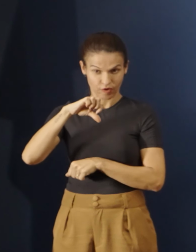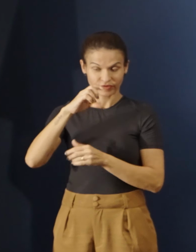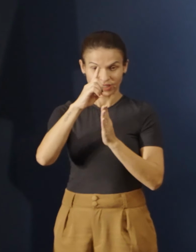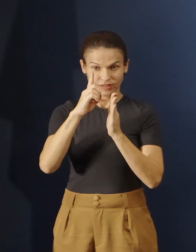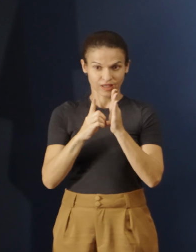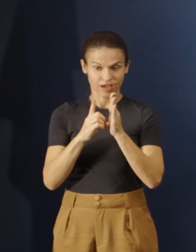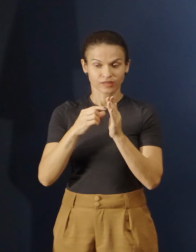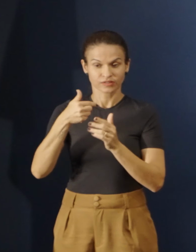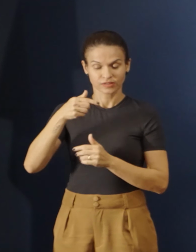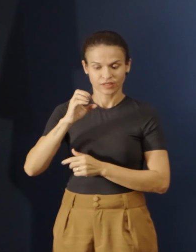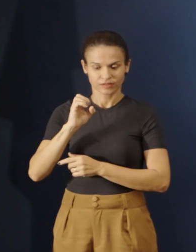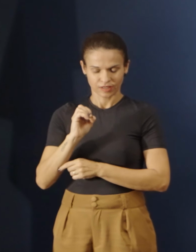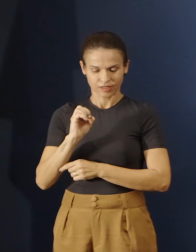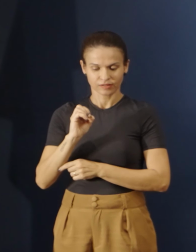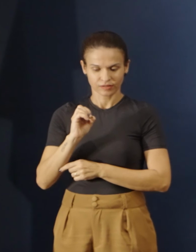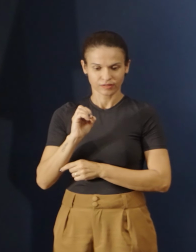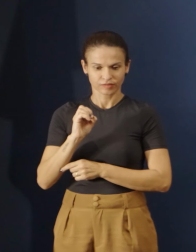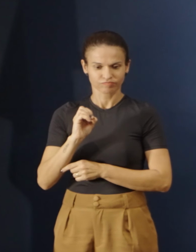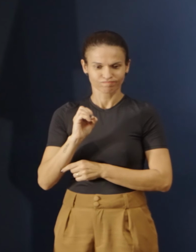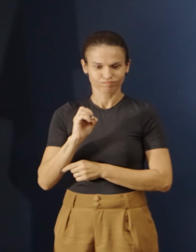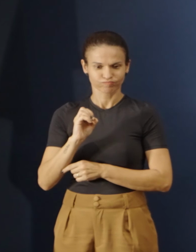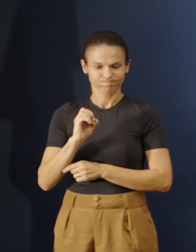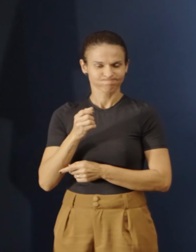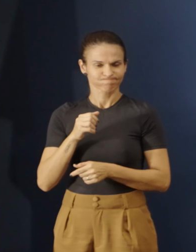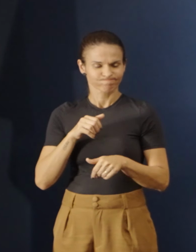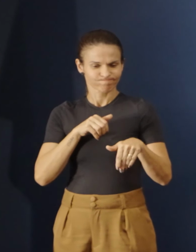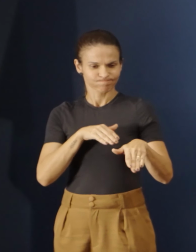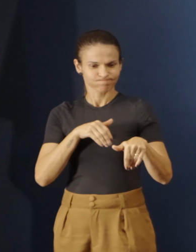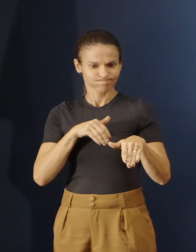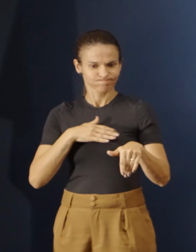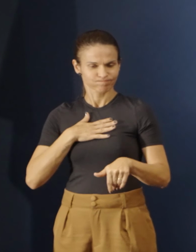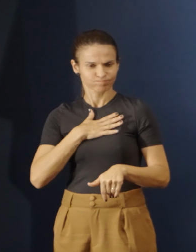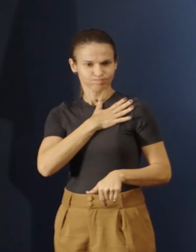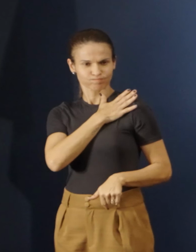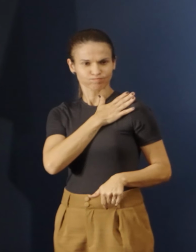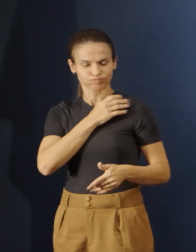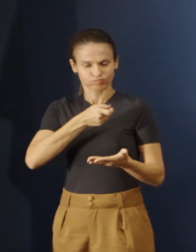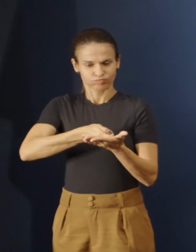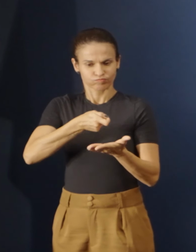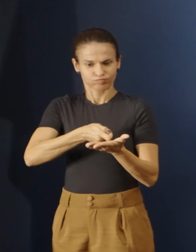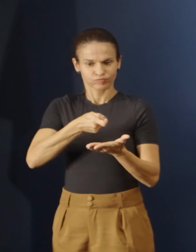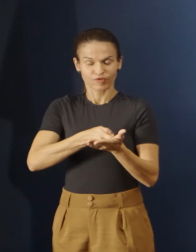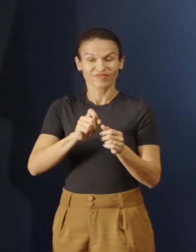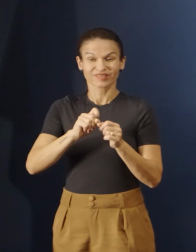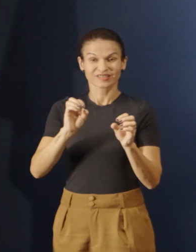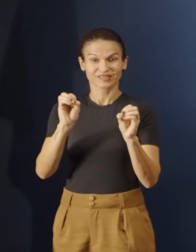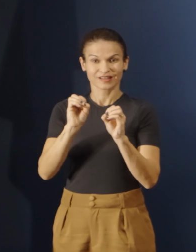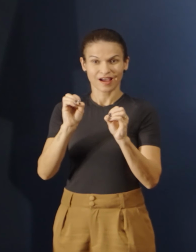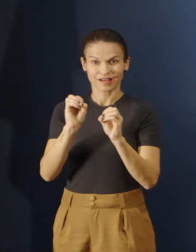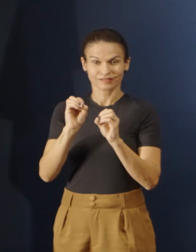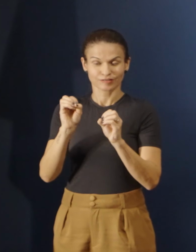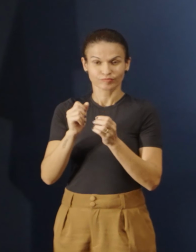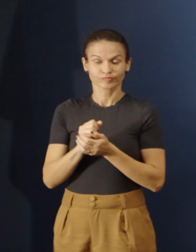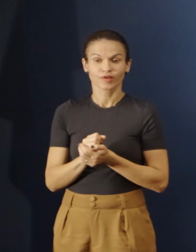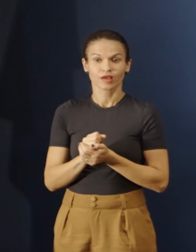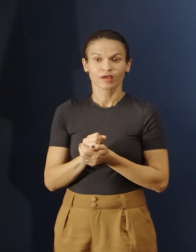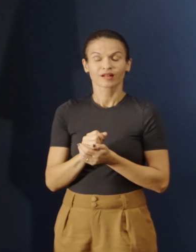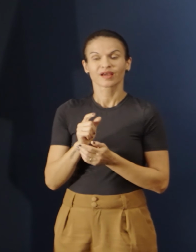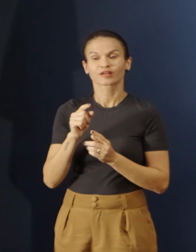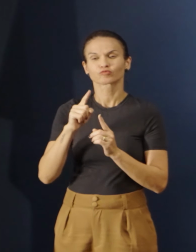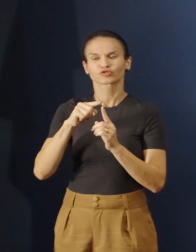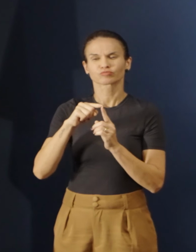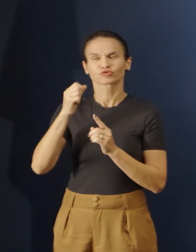70. O regime militar não fez nada contra ele. O Sobral Pinto, que era um grande amigo dele, foi preso. Mas o Alceu era uma espécie assim,